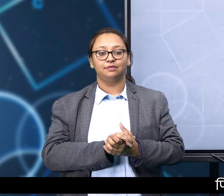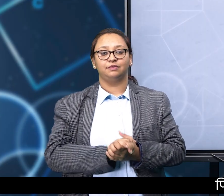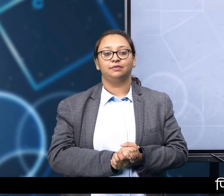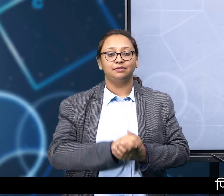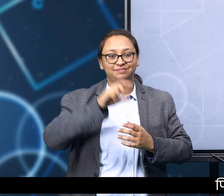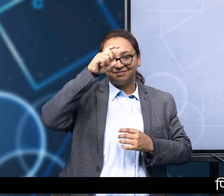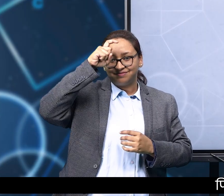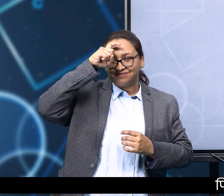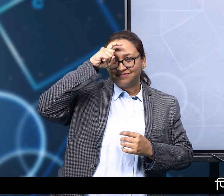पिरामिड.